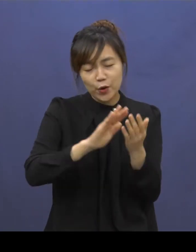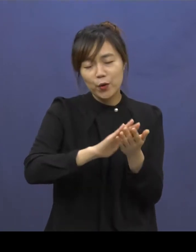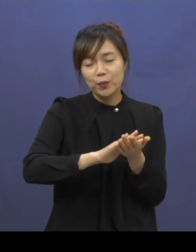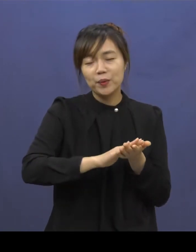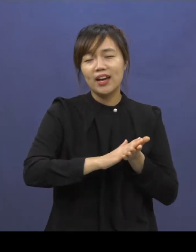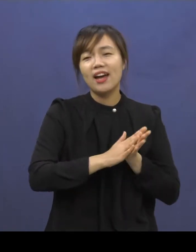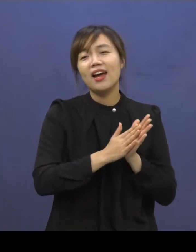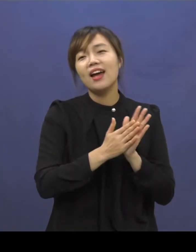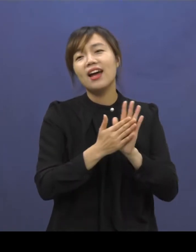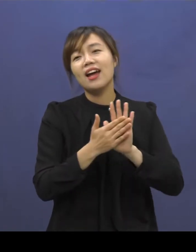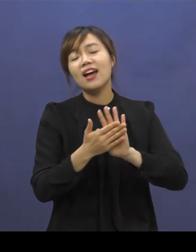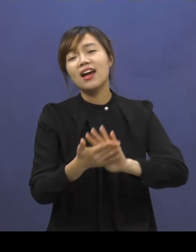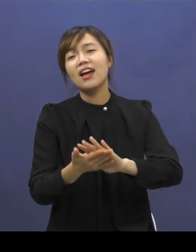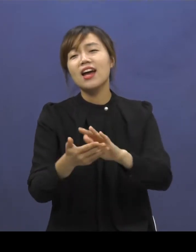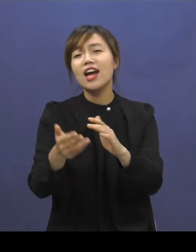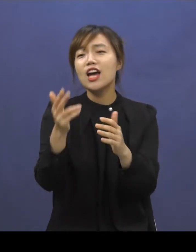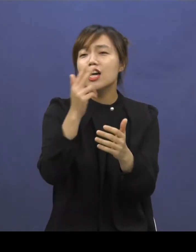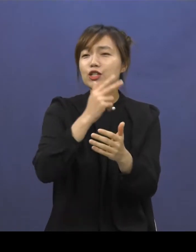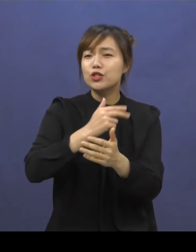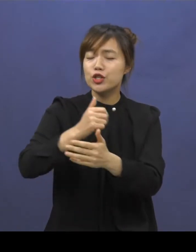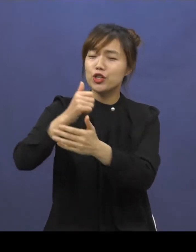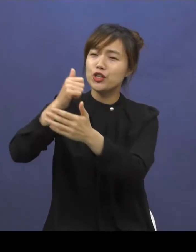새롭게